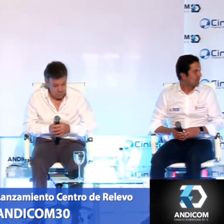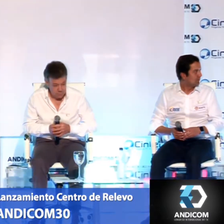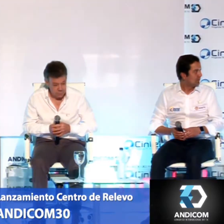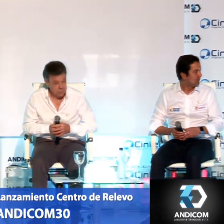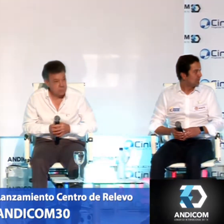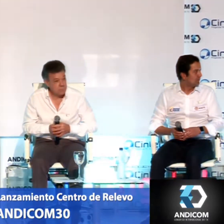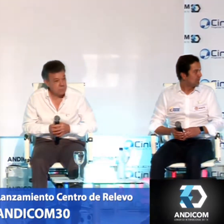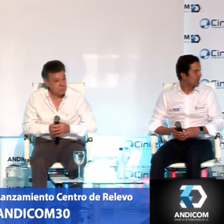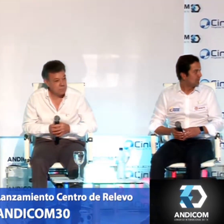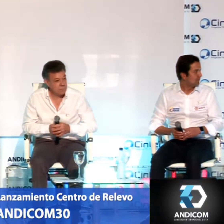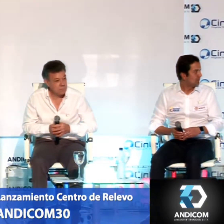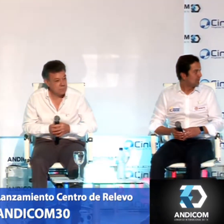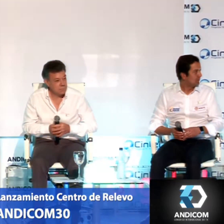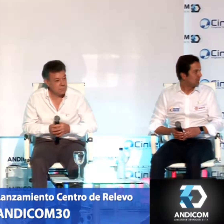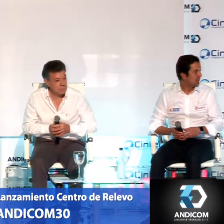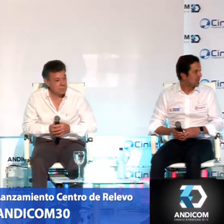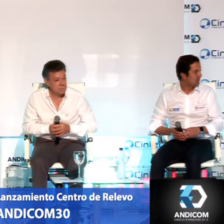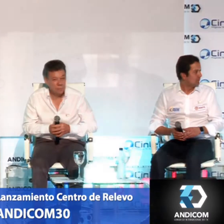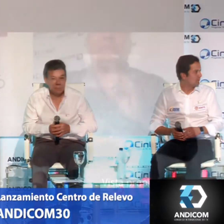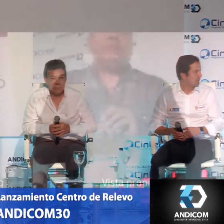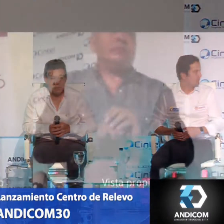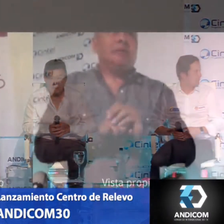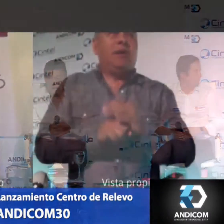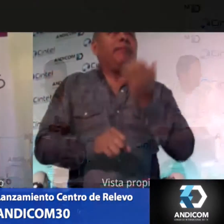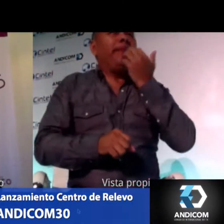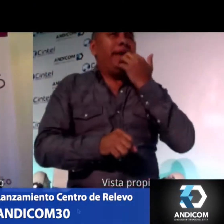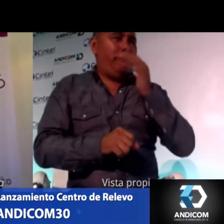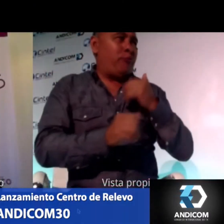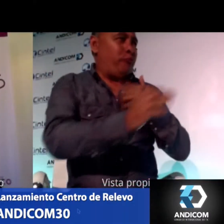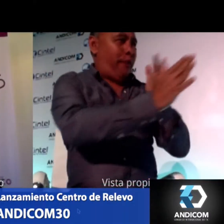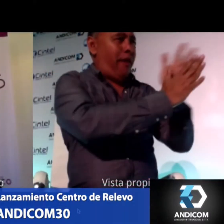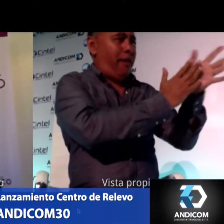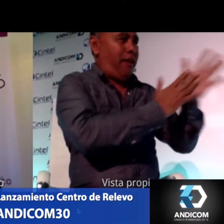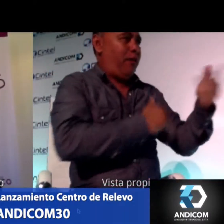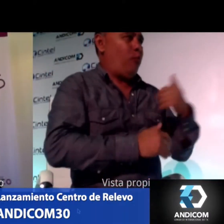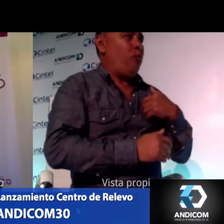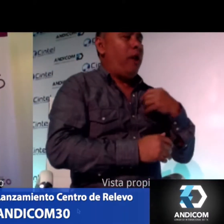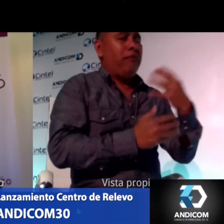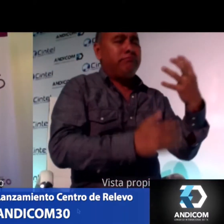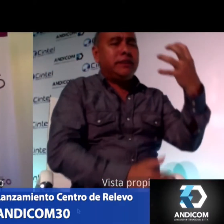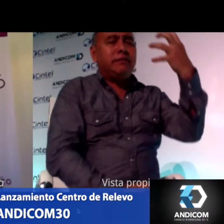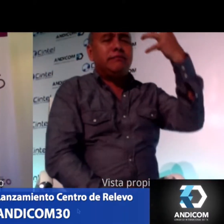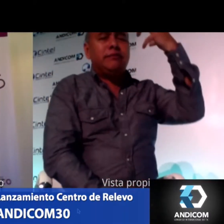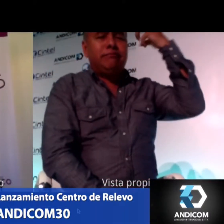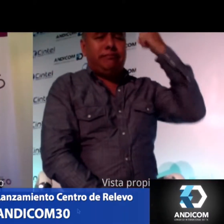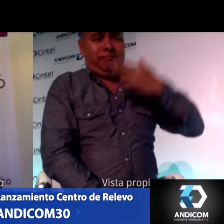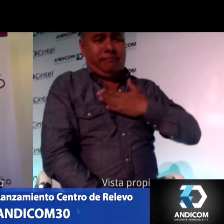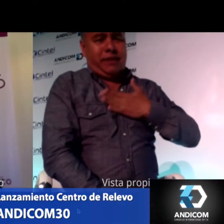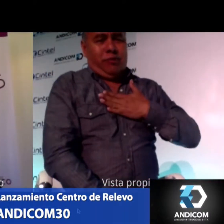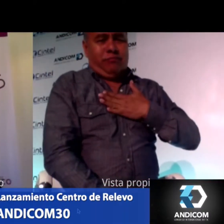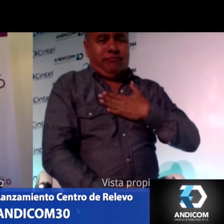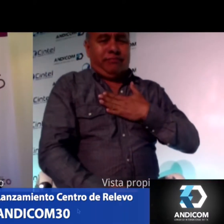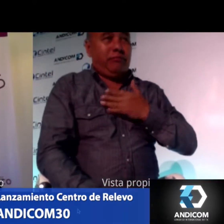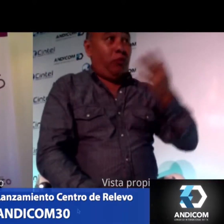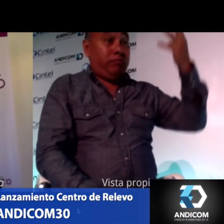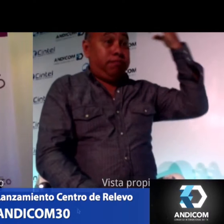depender completamente de sus familiares, de pronto de un amigo, que estaban ocupados. Le voy a contar una anécdota personal